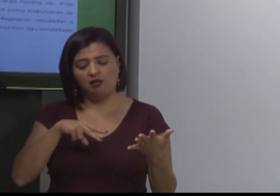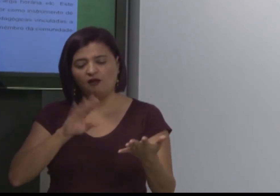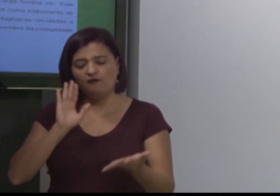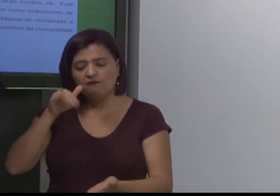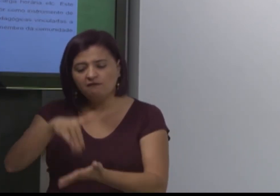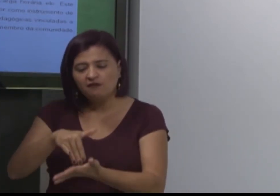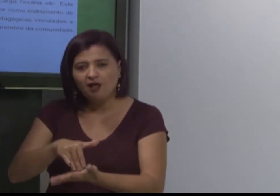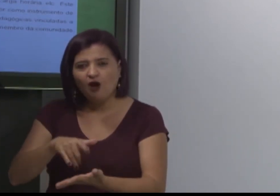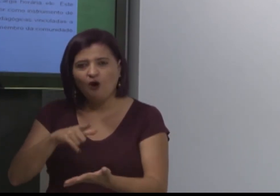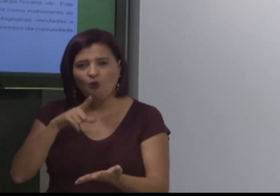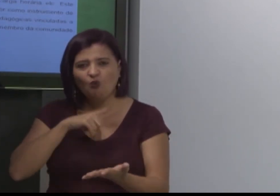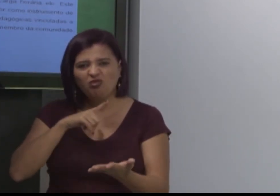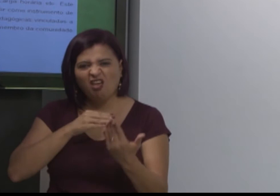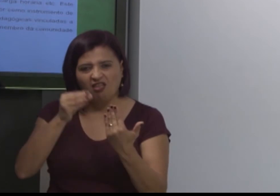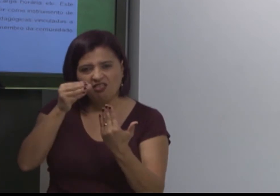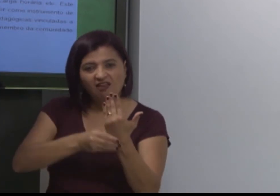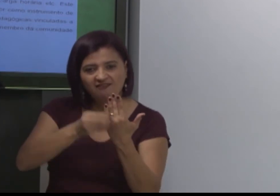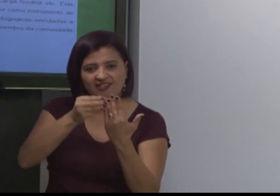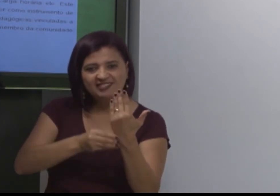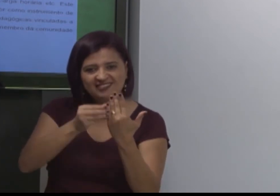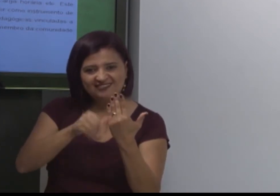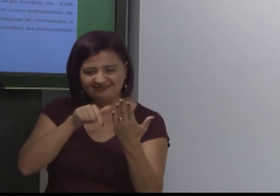sempre que lemos um livro, ao final temos as referências.